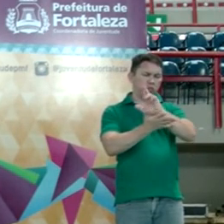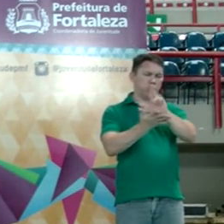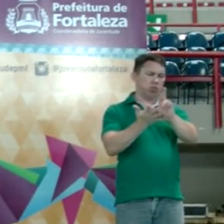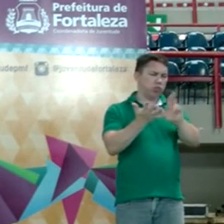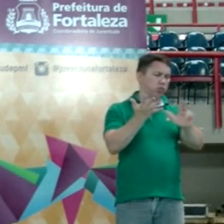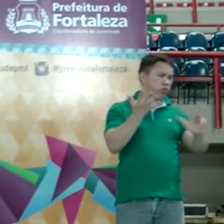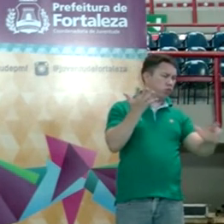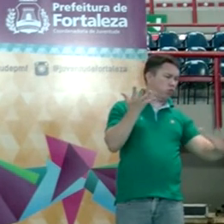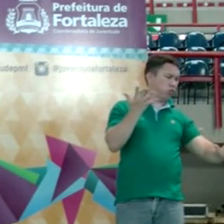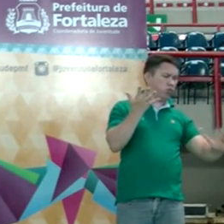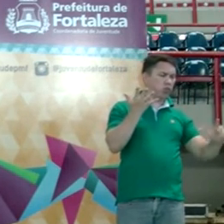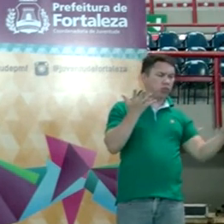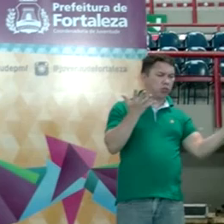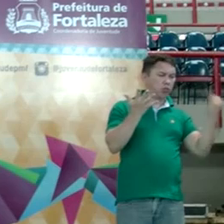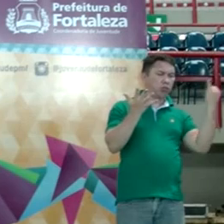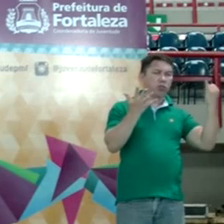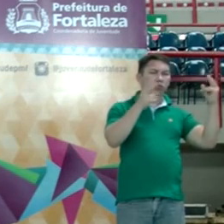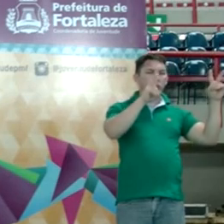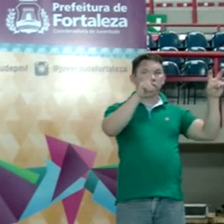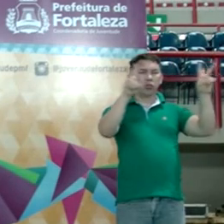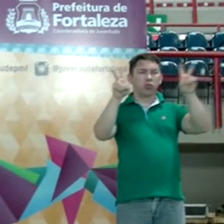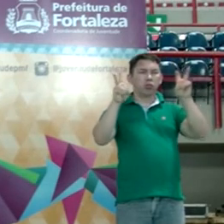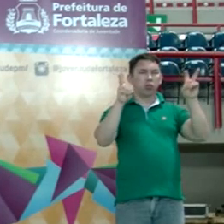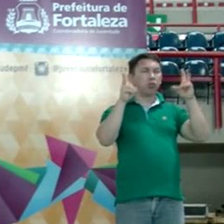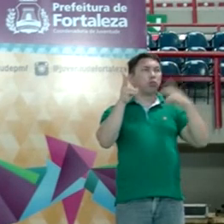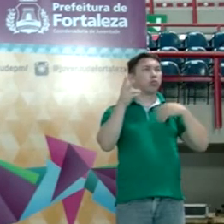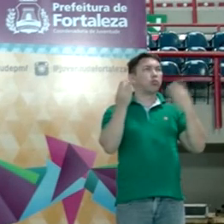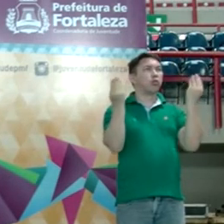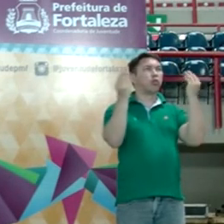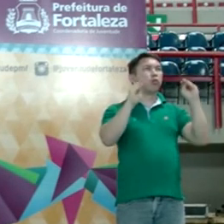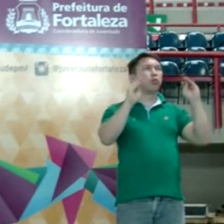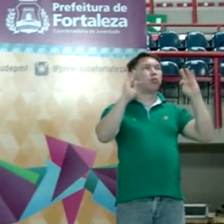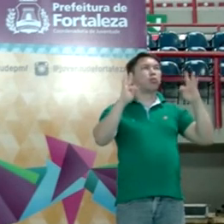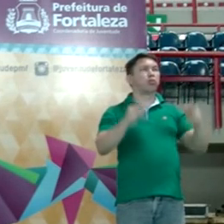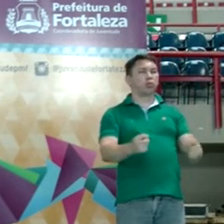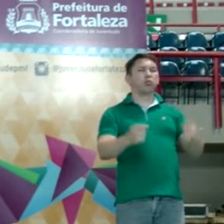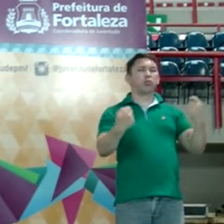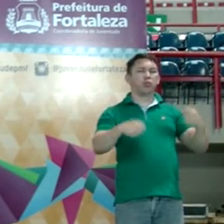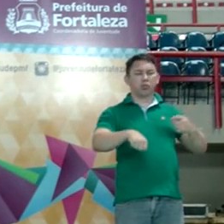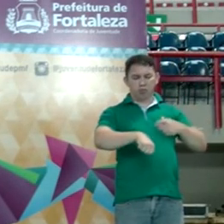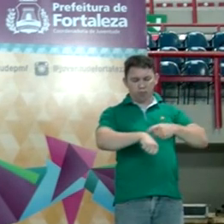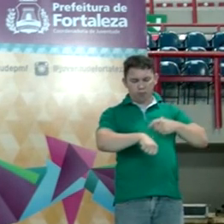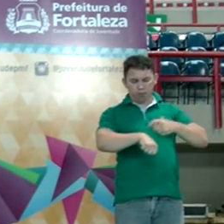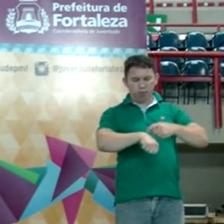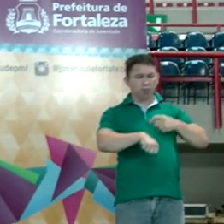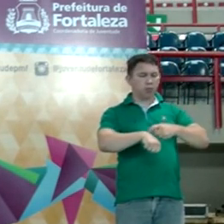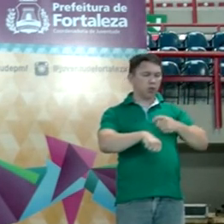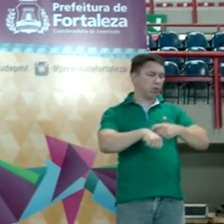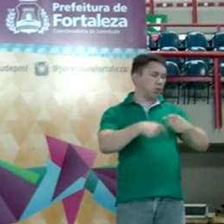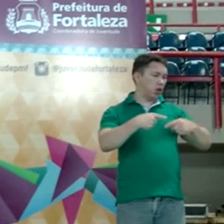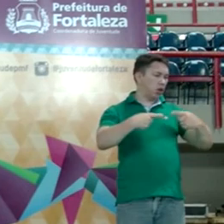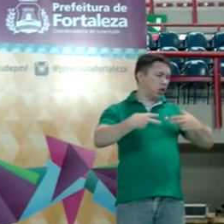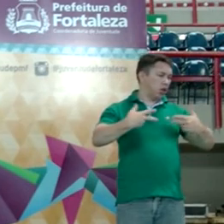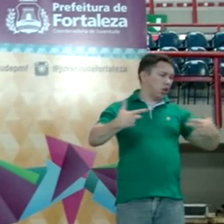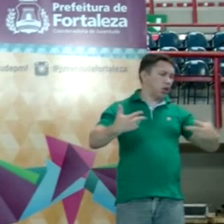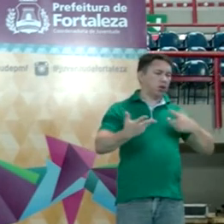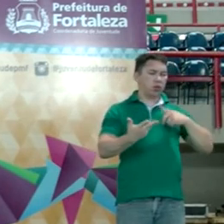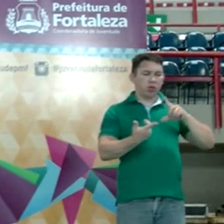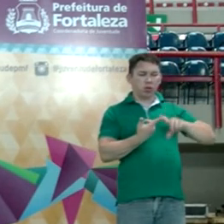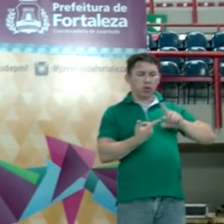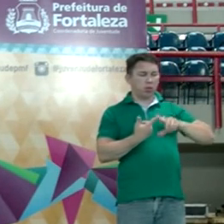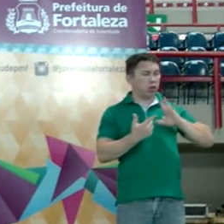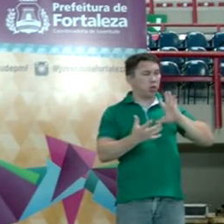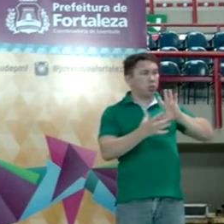diversos temas, alguns muito importantes. Se a gente fosse colocar todos, iria necessitar aí de várias apostilas só para